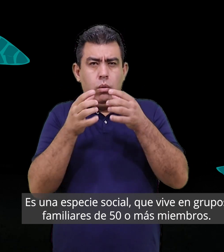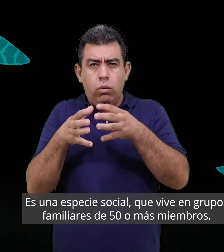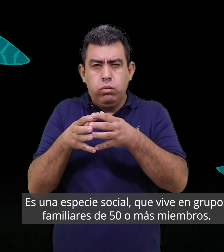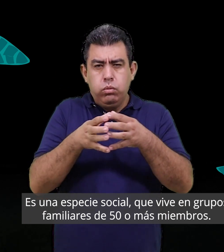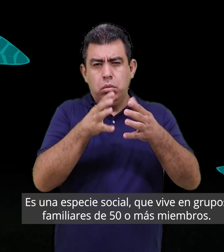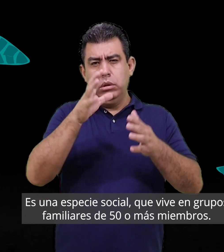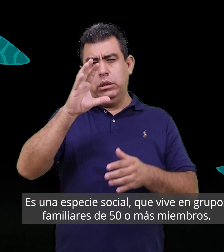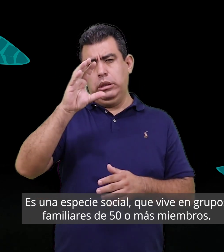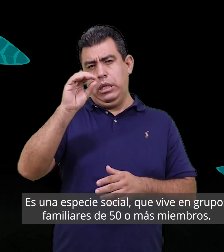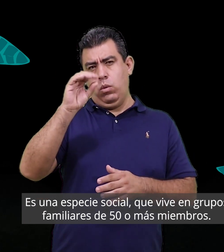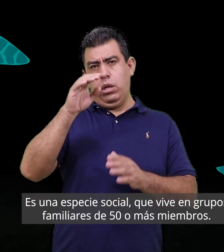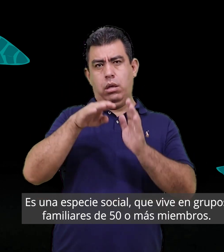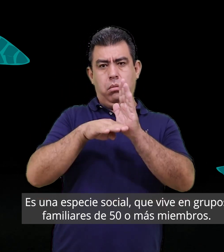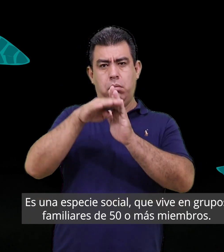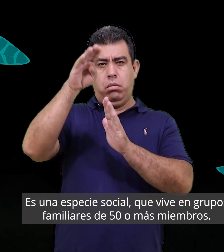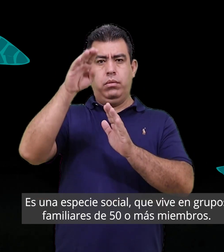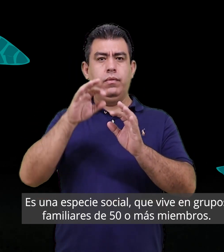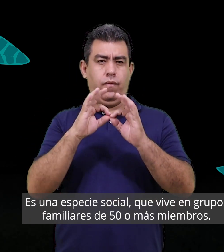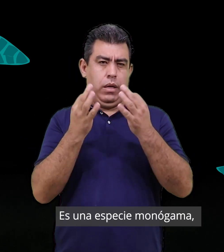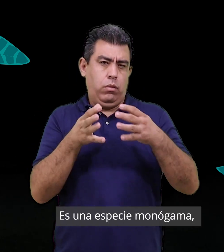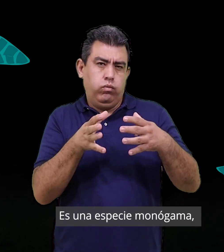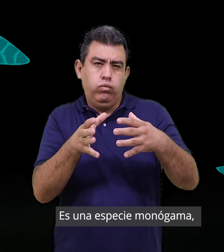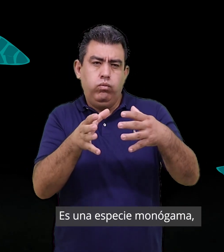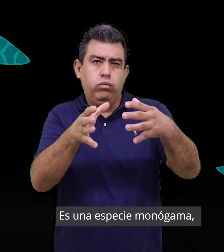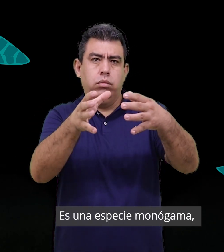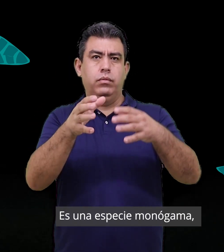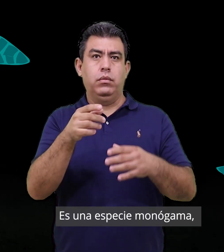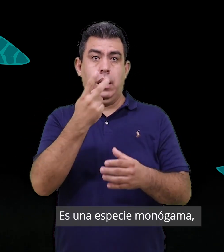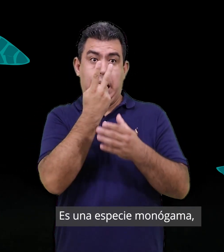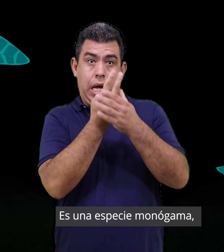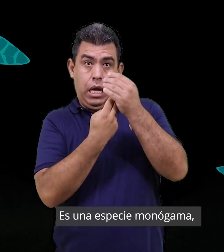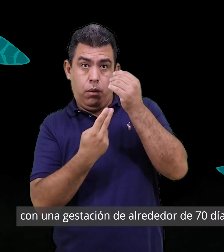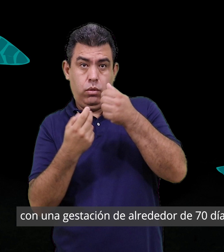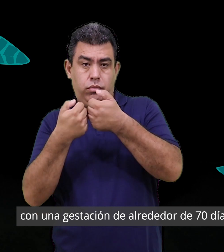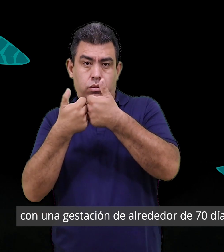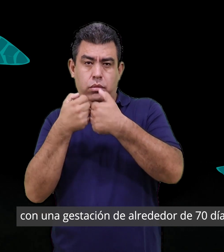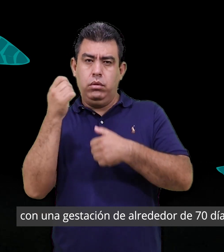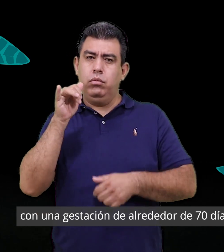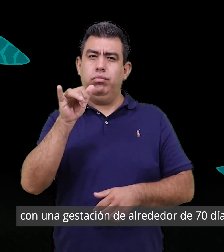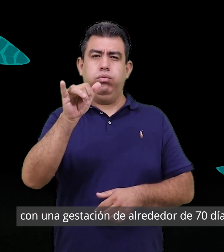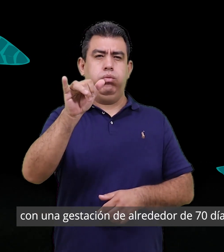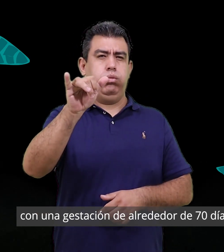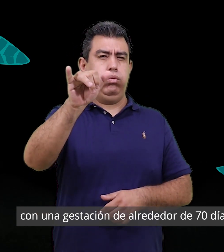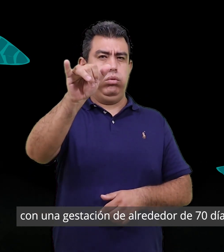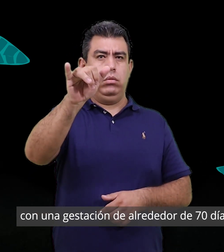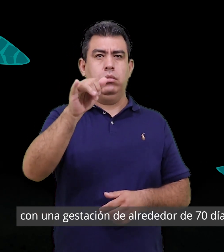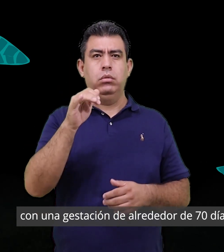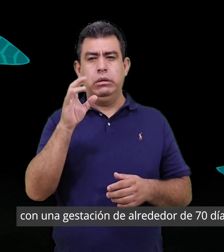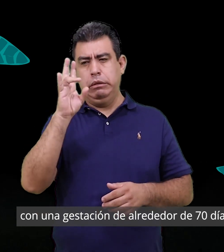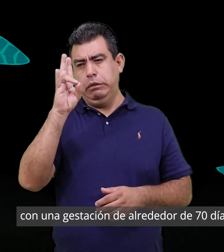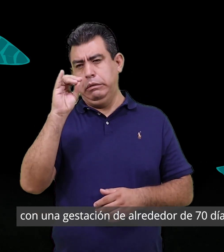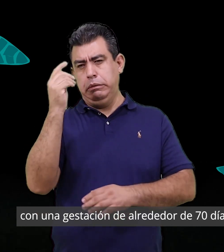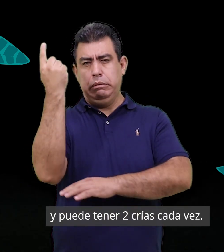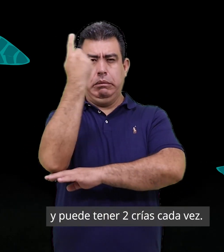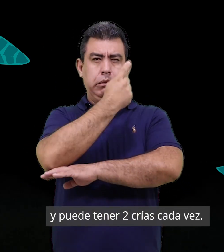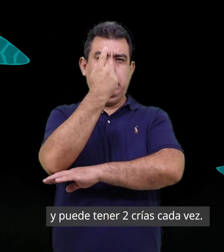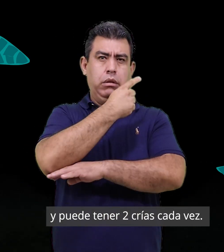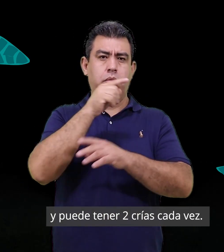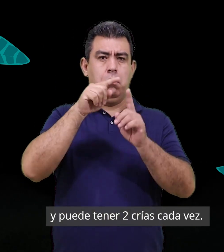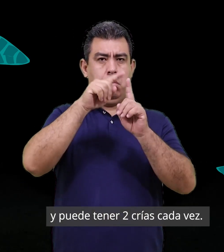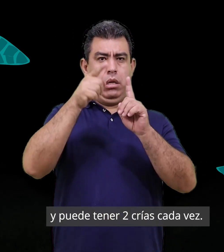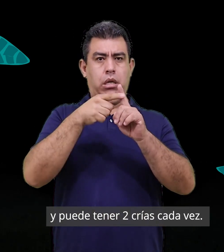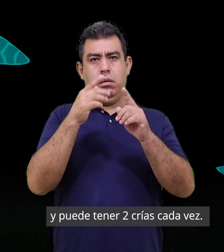familiares de 50 o más miembros. Es una especie monógama, con una gestación de alrededor de 70 días